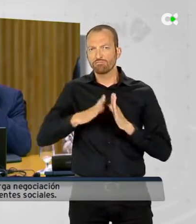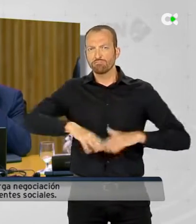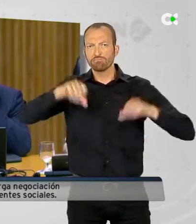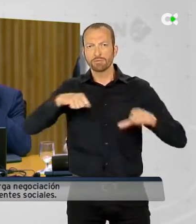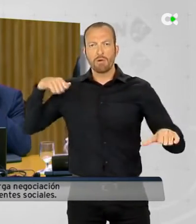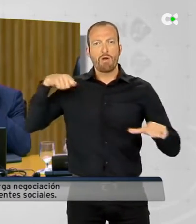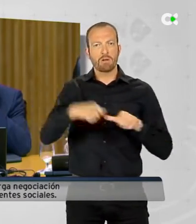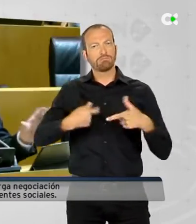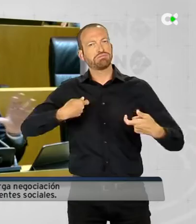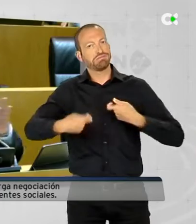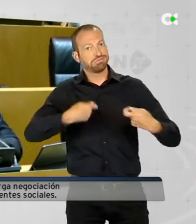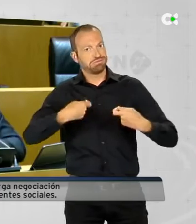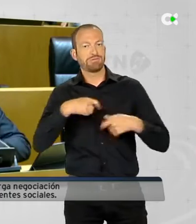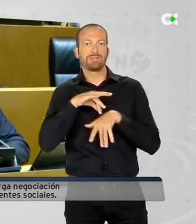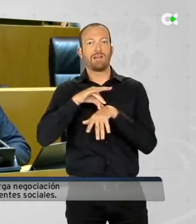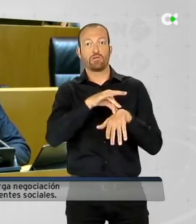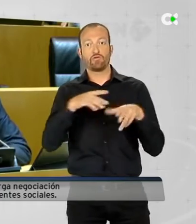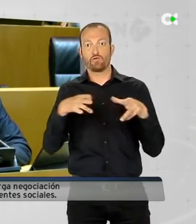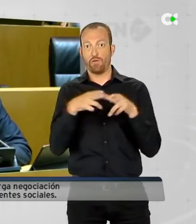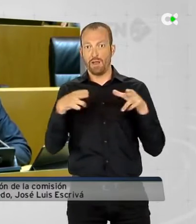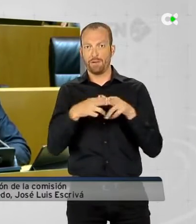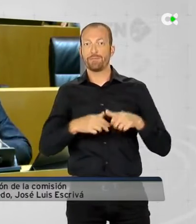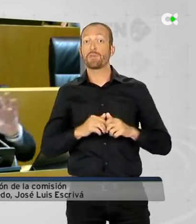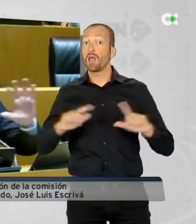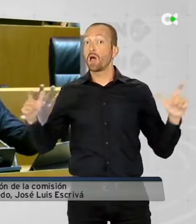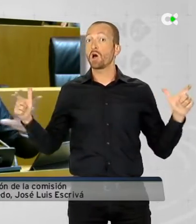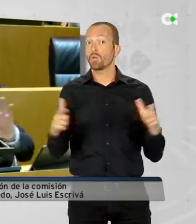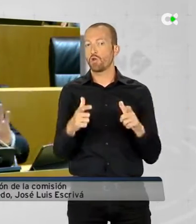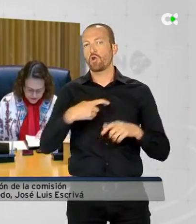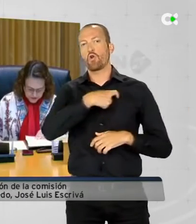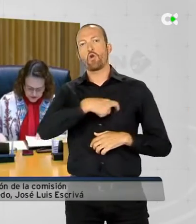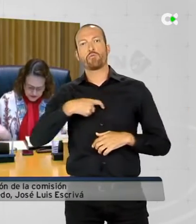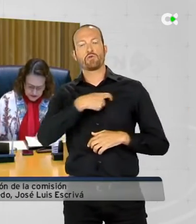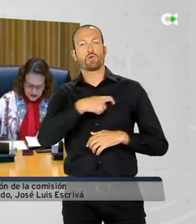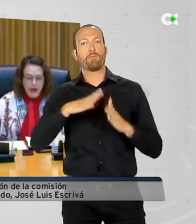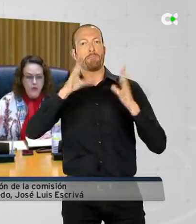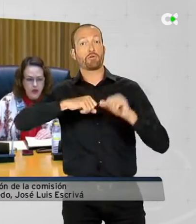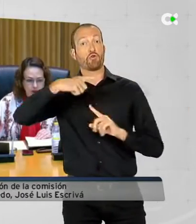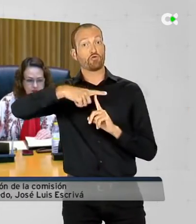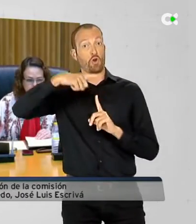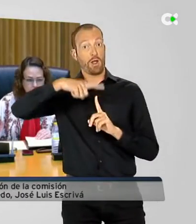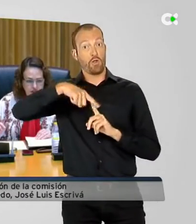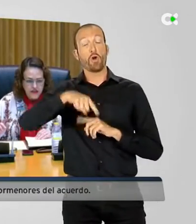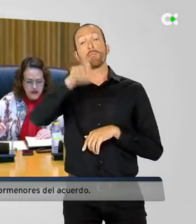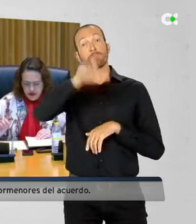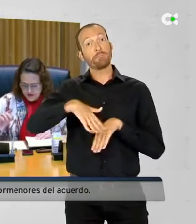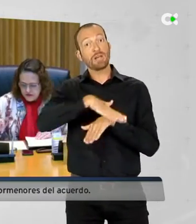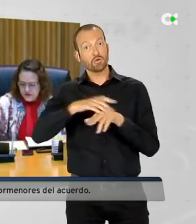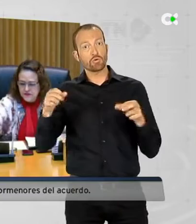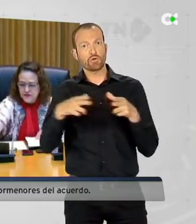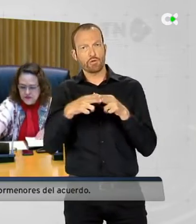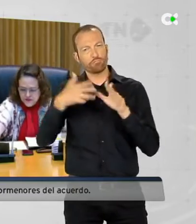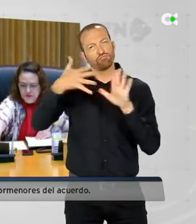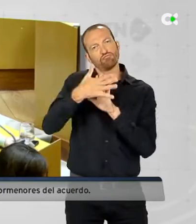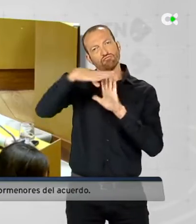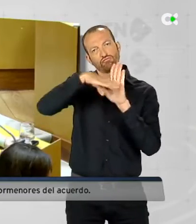larga negociación con los agentes sociales. Tras la reunión de la Comisión del Pacto de Toledo, José Luis Escrivá ha explicado los